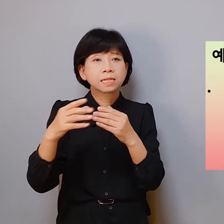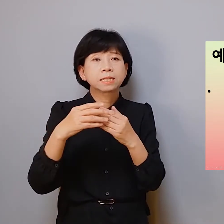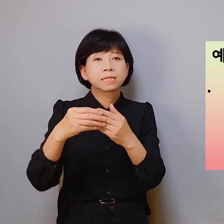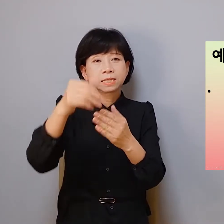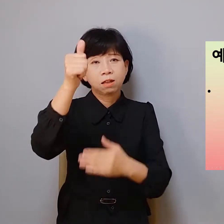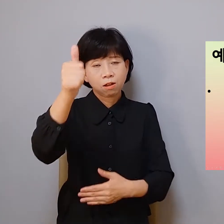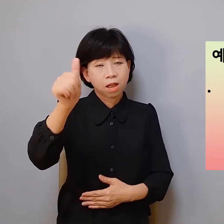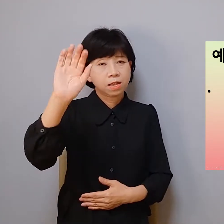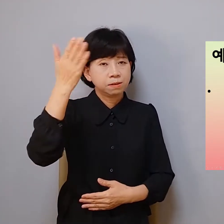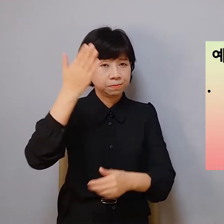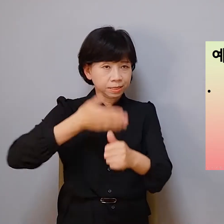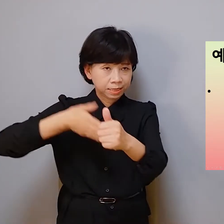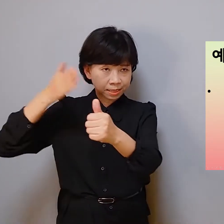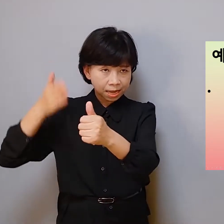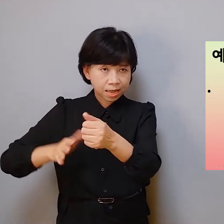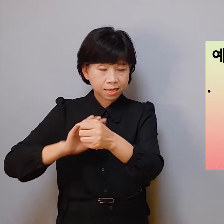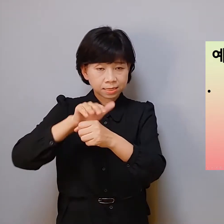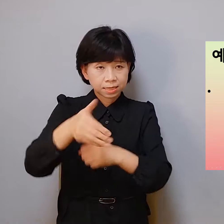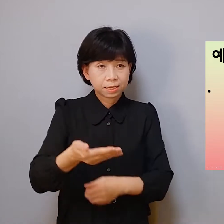리더가 됩시다.